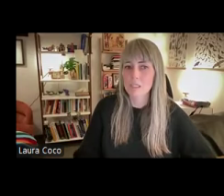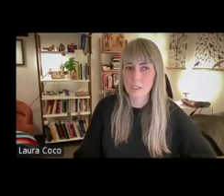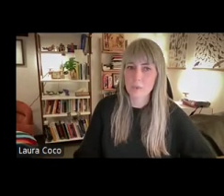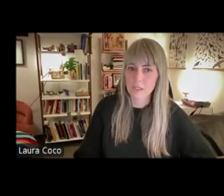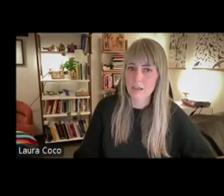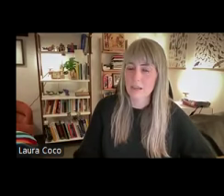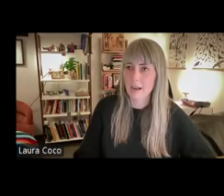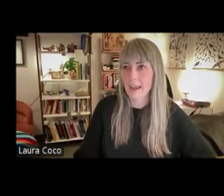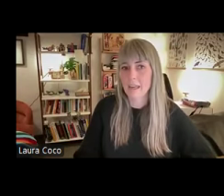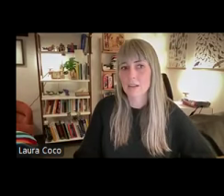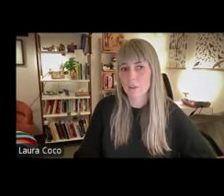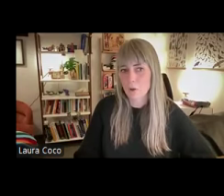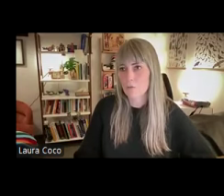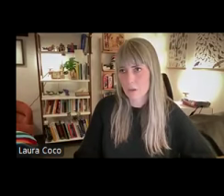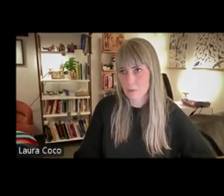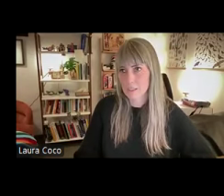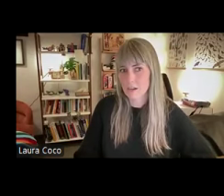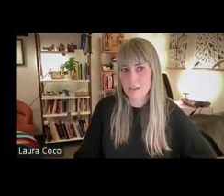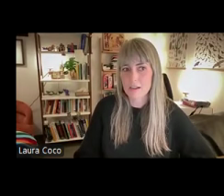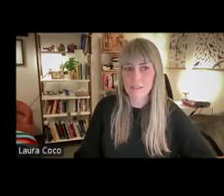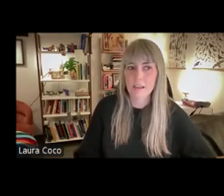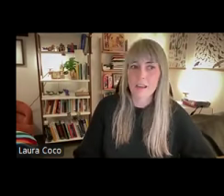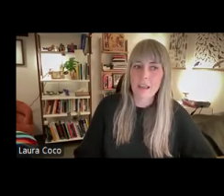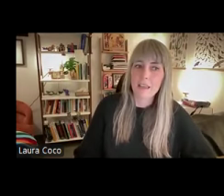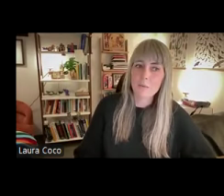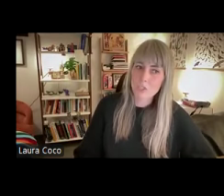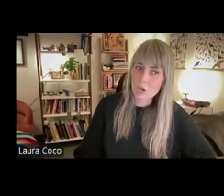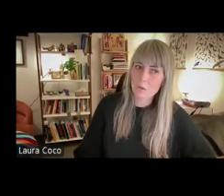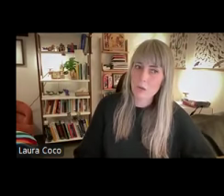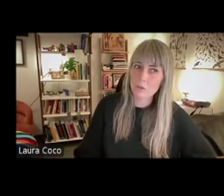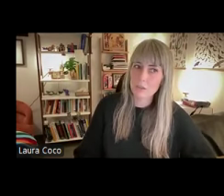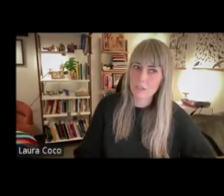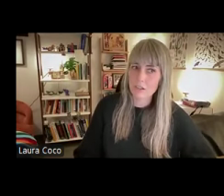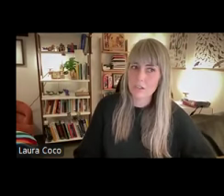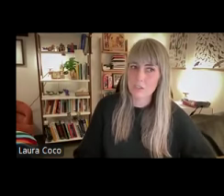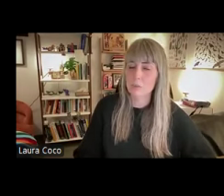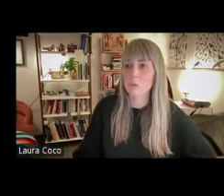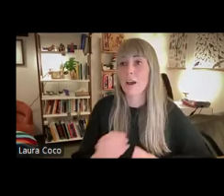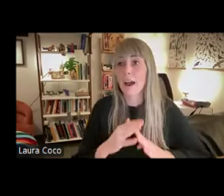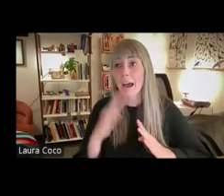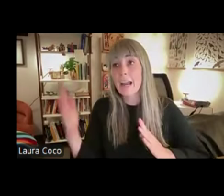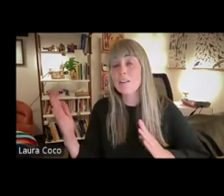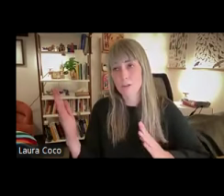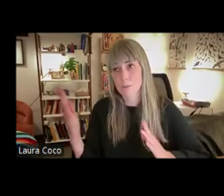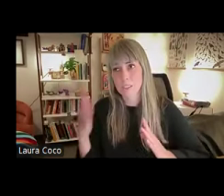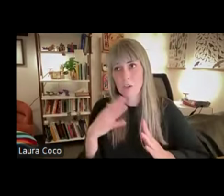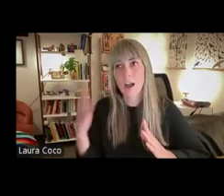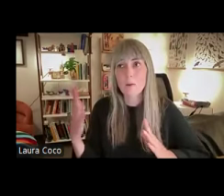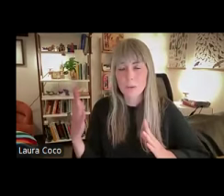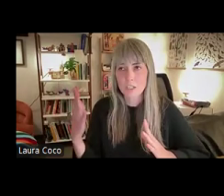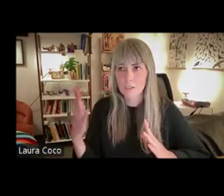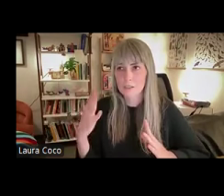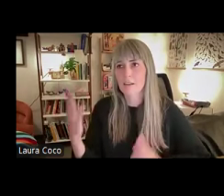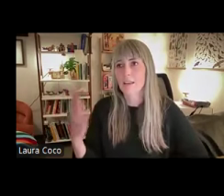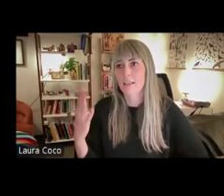baja frecuencia. Y de 113 personas, casi 60% tenían una pérdida